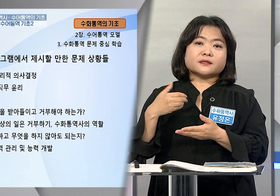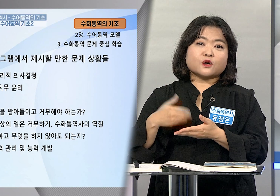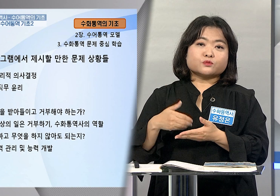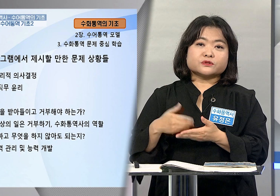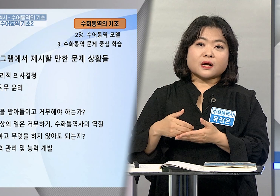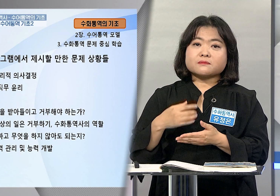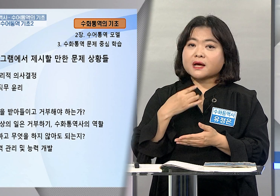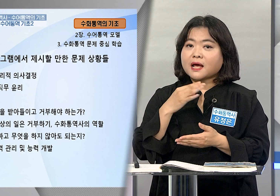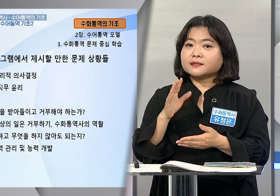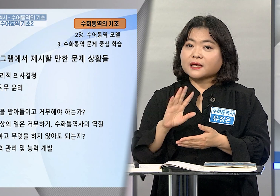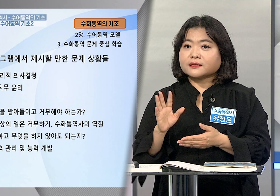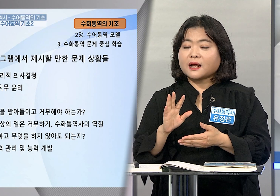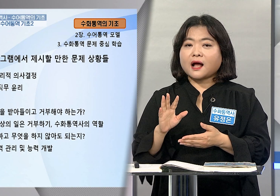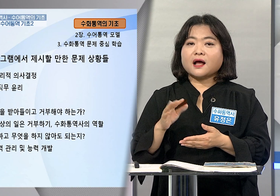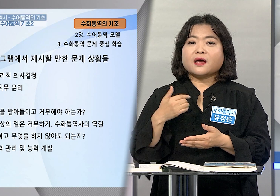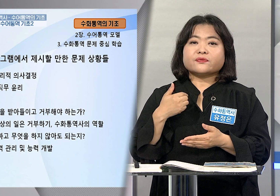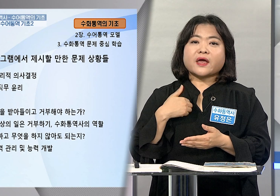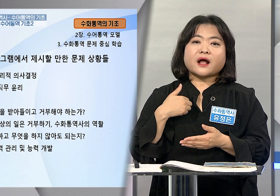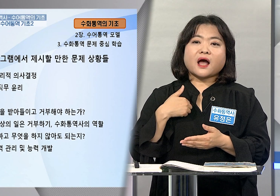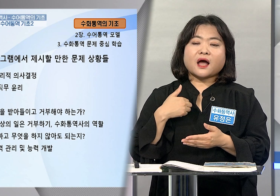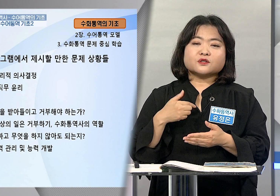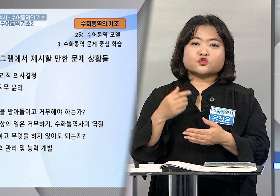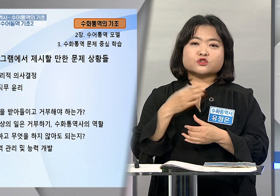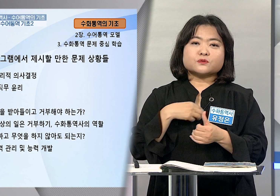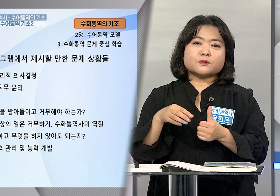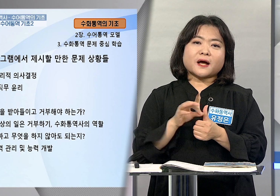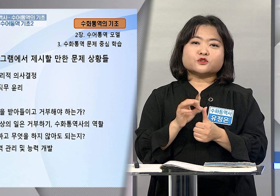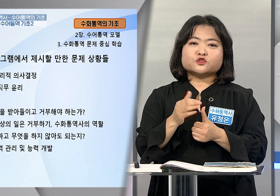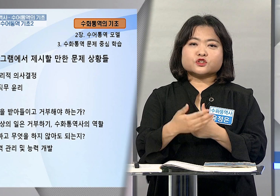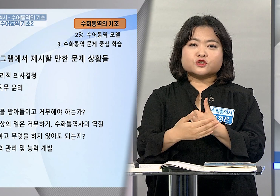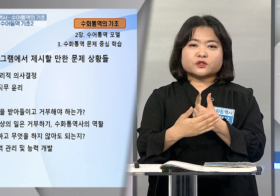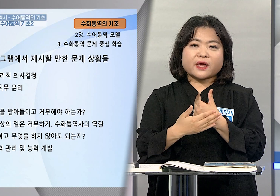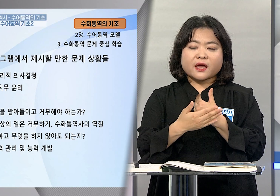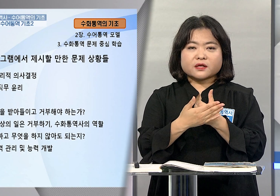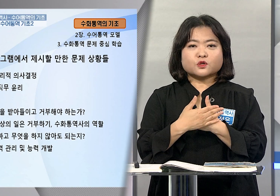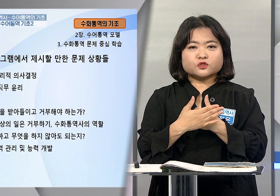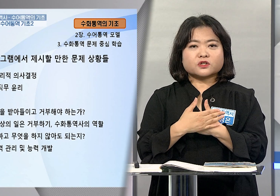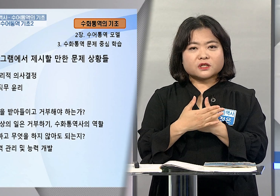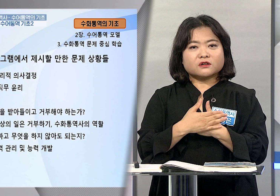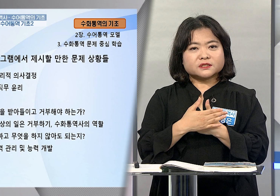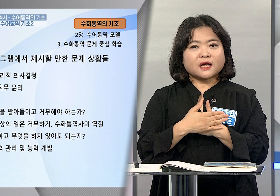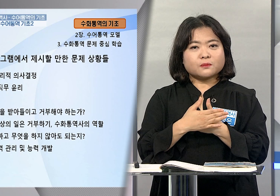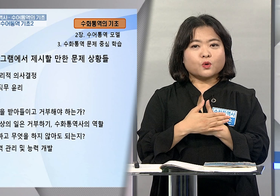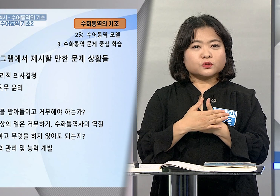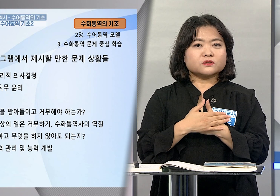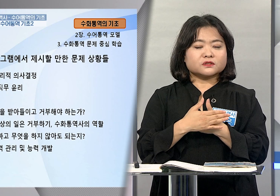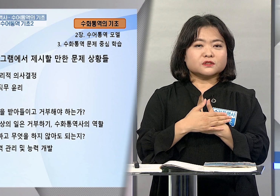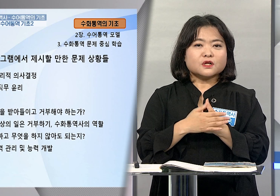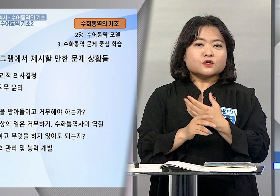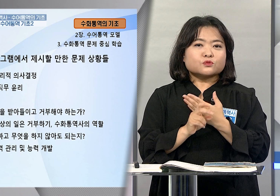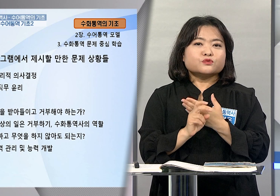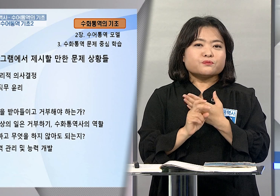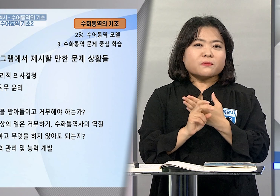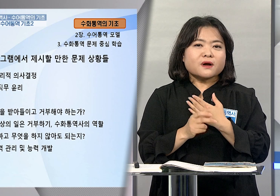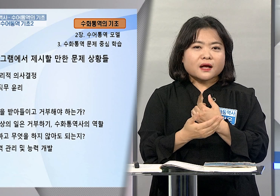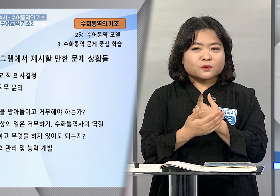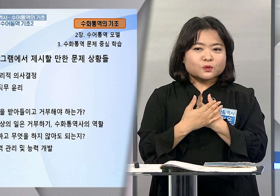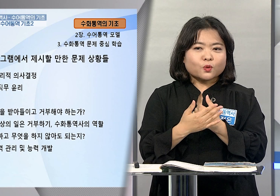해달라고 부탁만 하는 게 아니라 내가 수급을 받을 수 있게 서류적인 것이나 모든 것을 좀 불법을 하도록